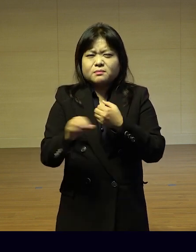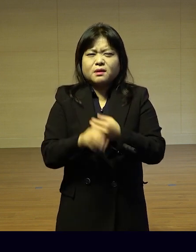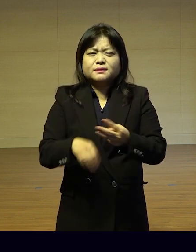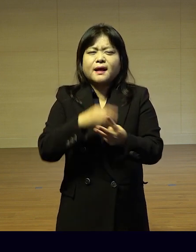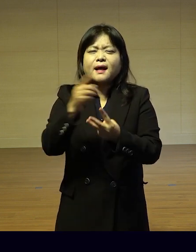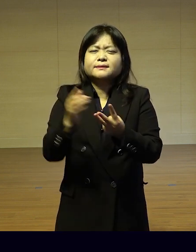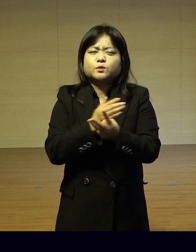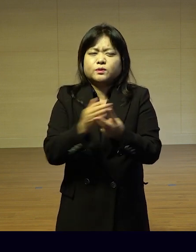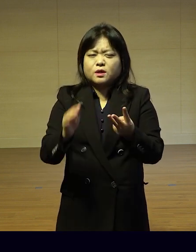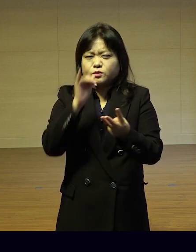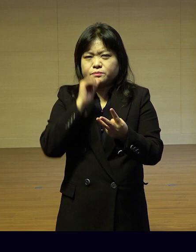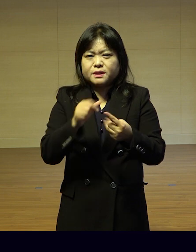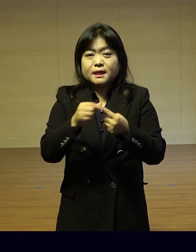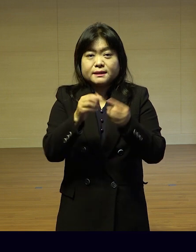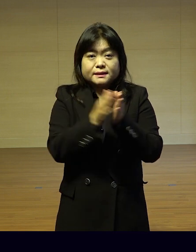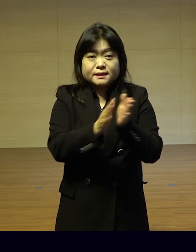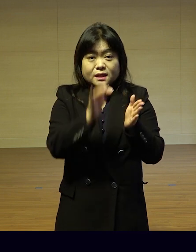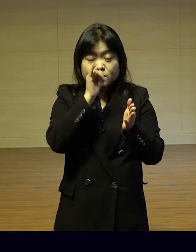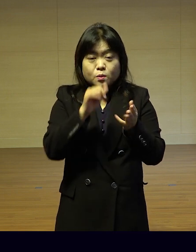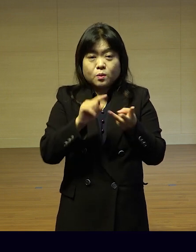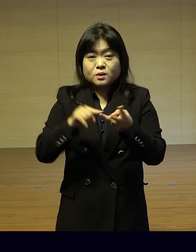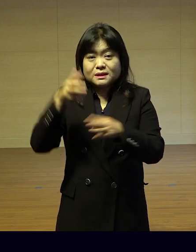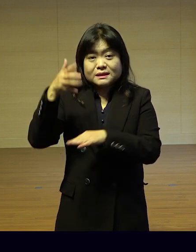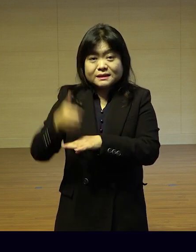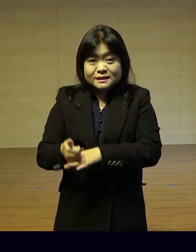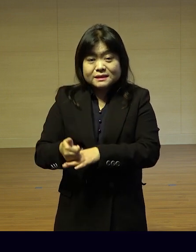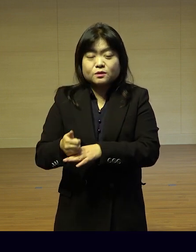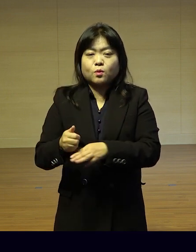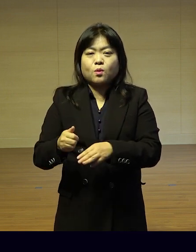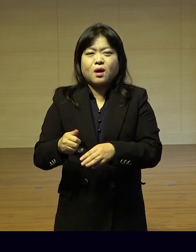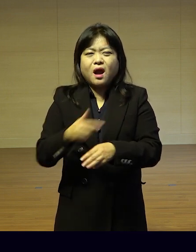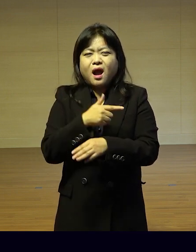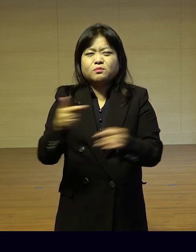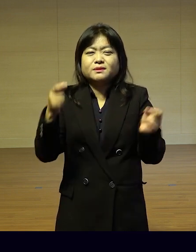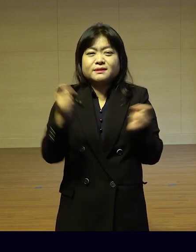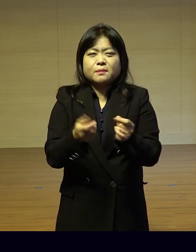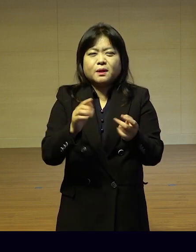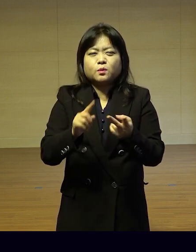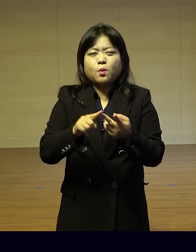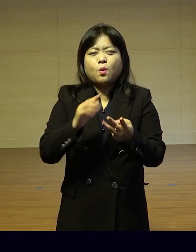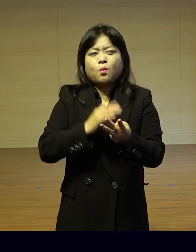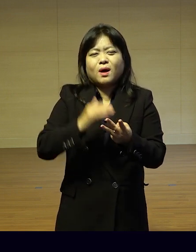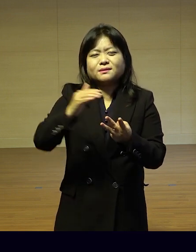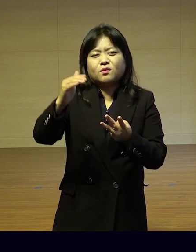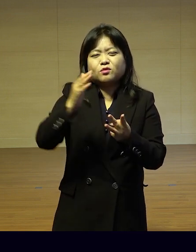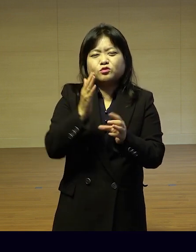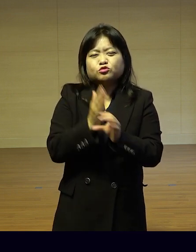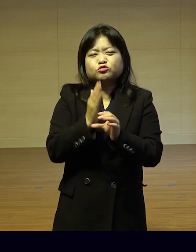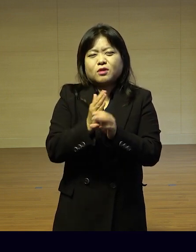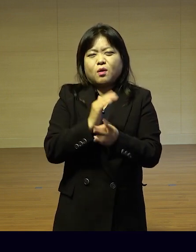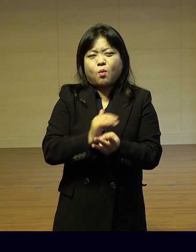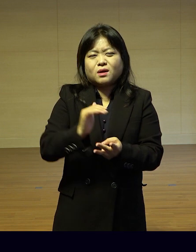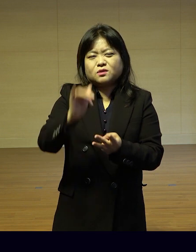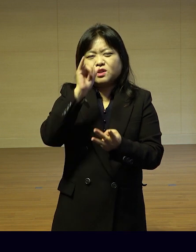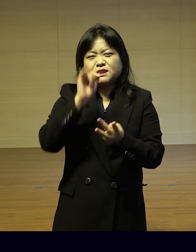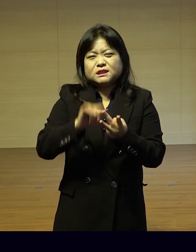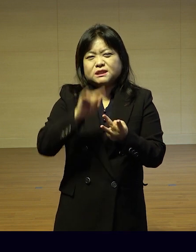나눌 수 있습니다. 즉 시작이 있고 끝이 있고, 아무리 짧더라도 그 과정, 중간 과정, 프로세스가